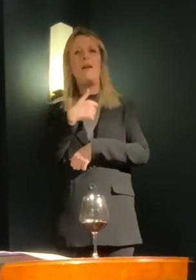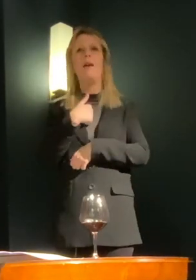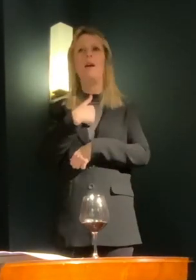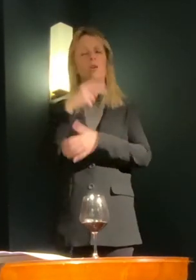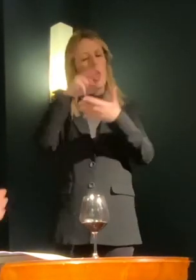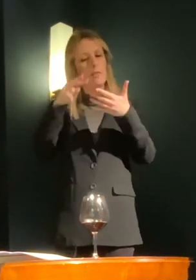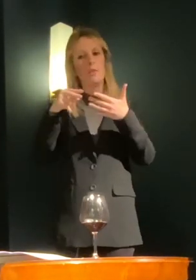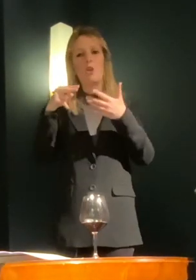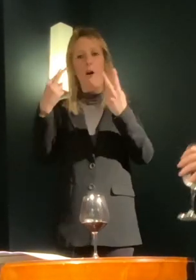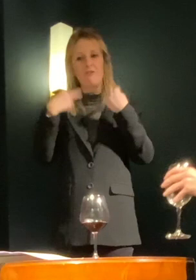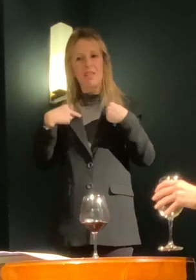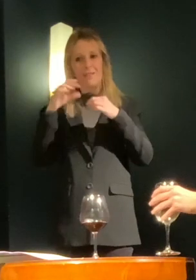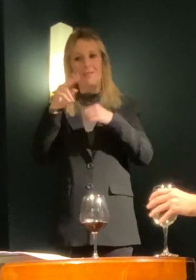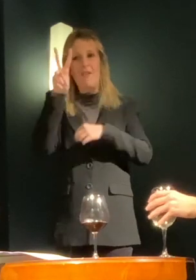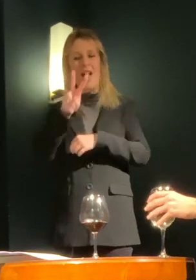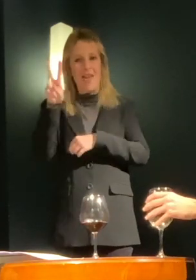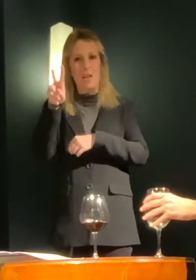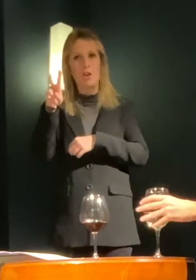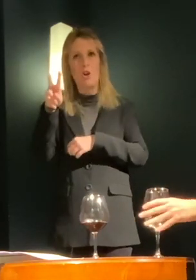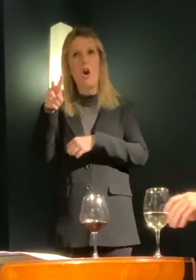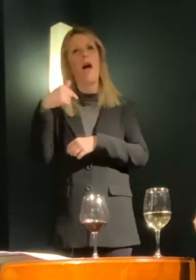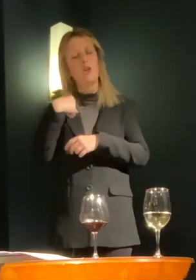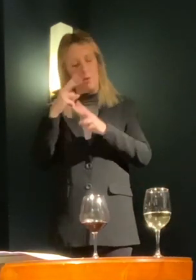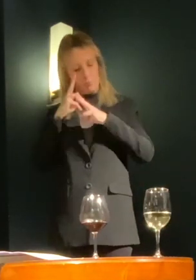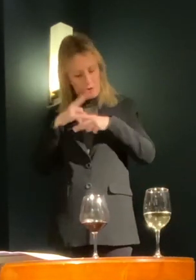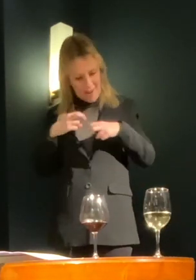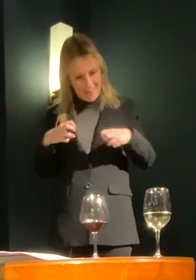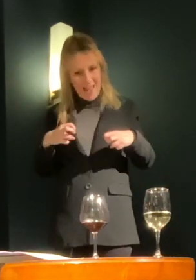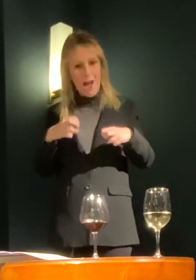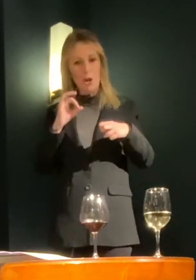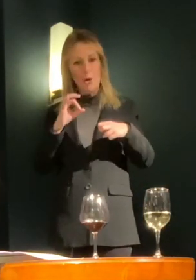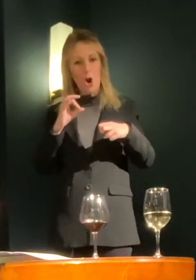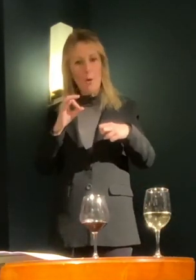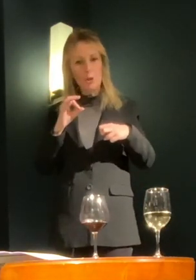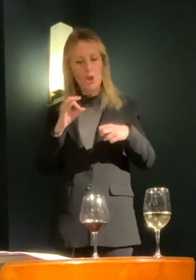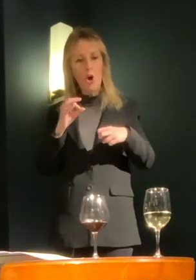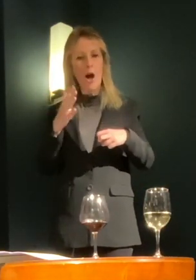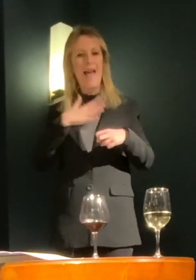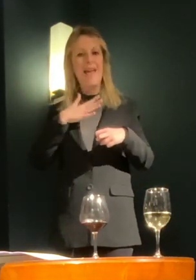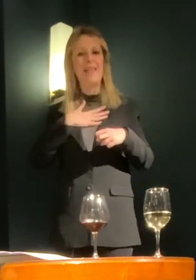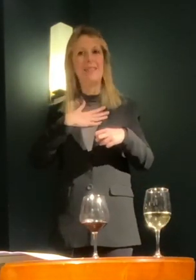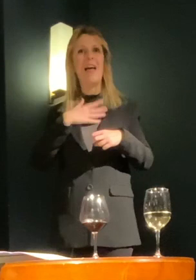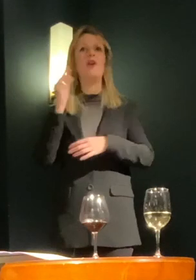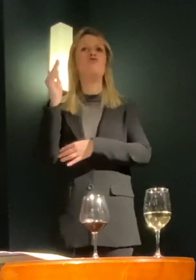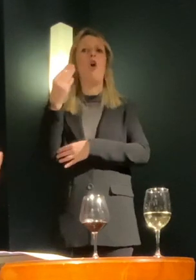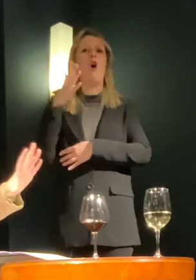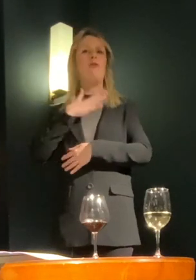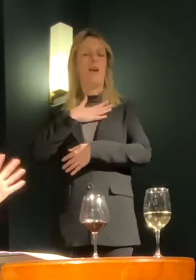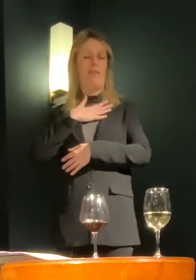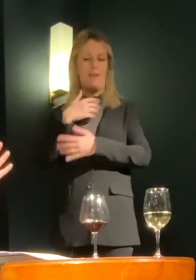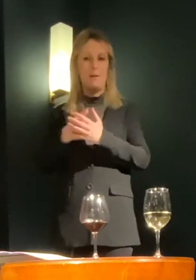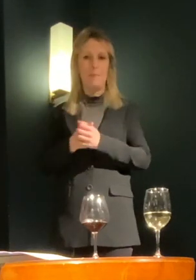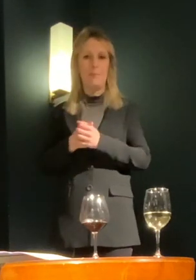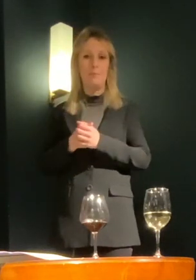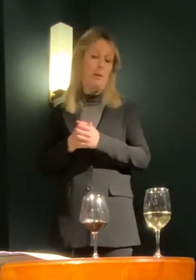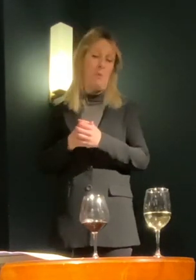riprendere la me ragazzina, cioè io sfido a ricordare l'adolescenza come un momento sereno, a